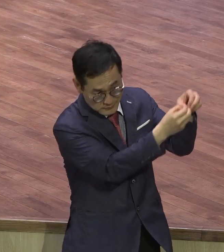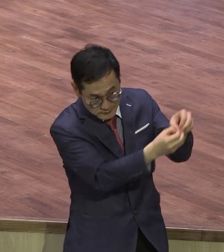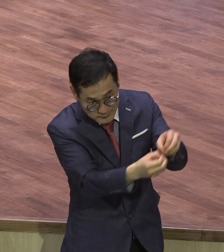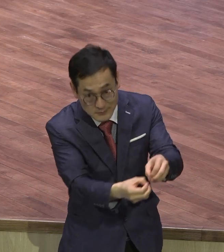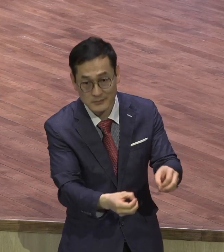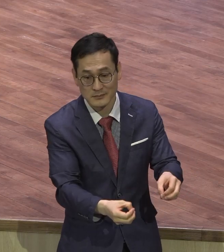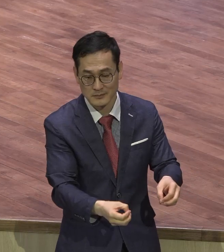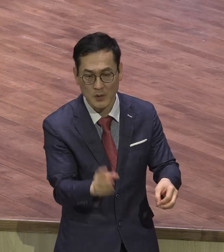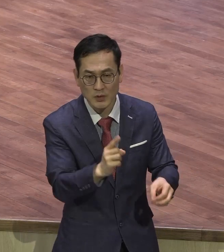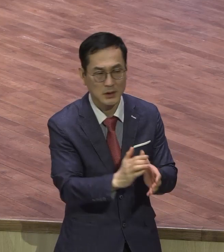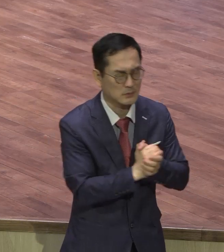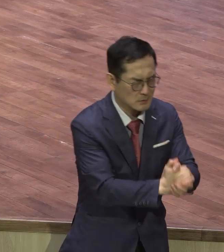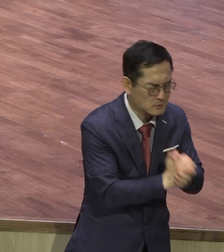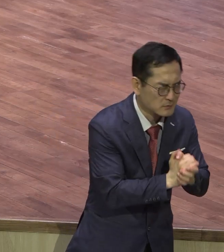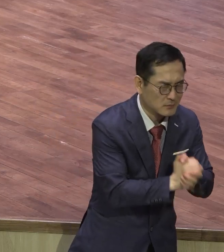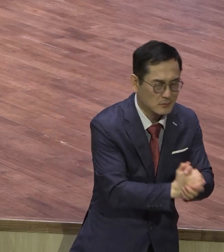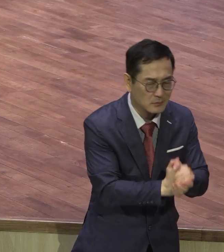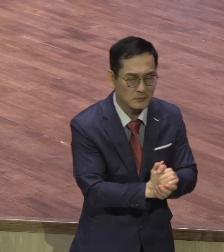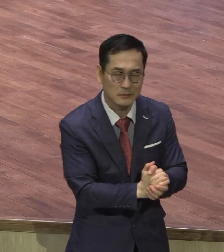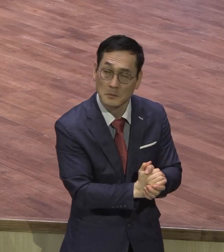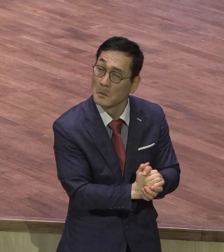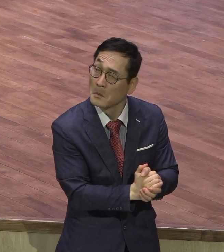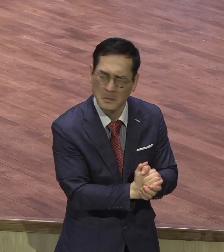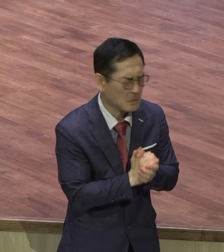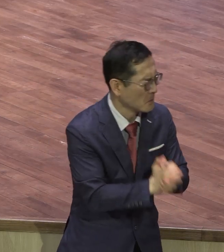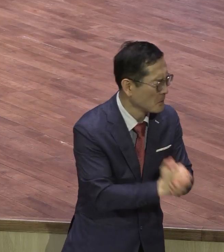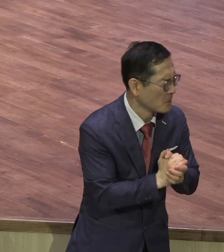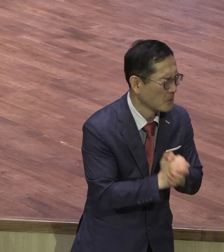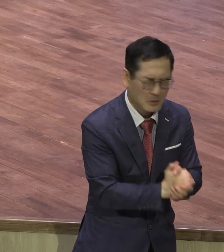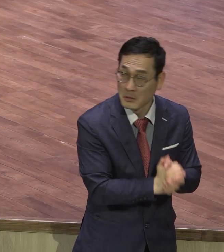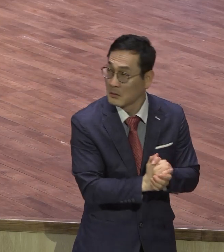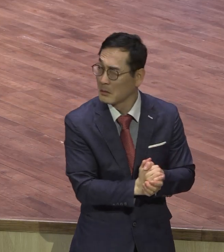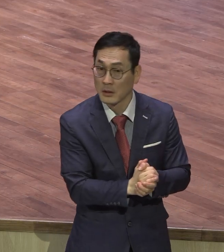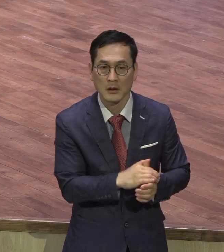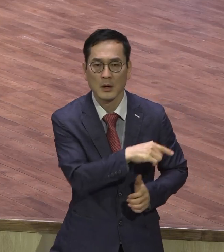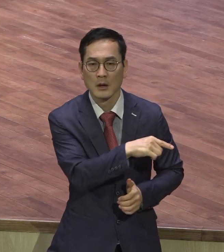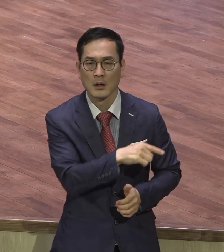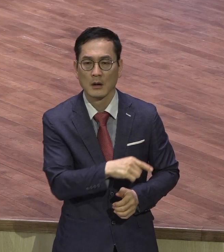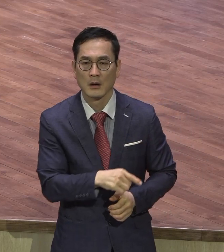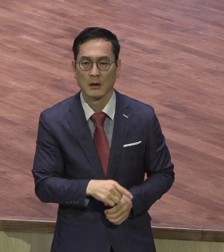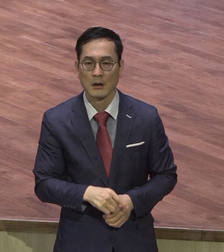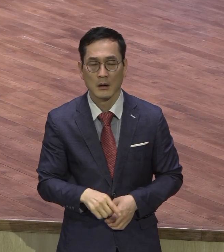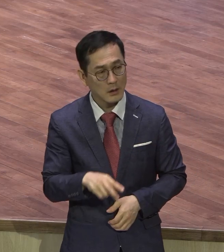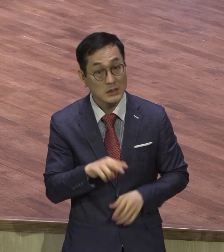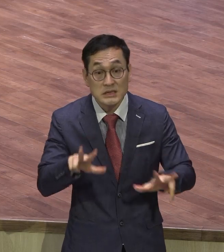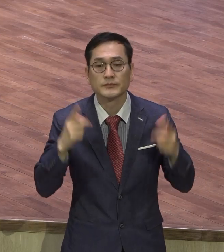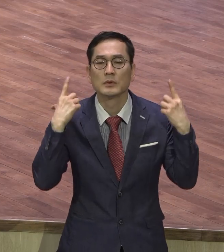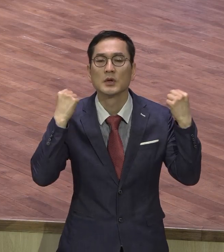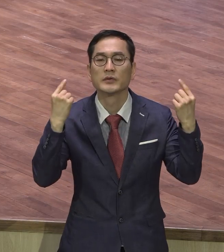주물려요. 주물려요. 사람들이 보잖아요. 막 떨면서 하고 있어요. 희한하다고.